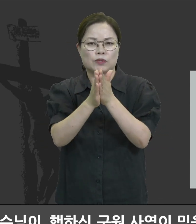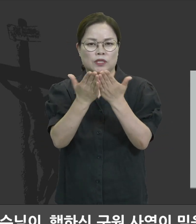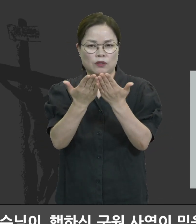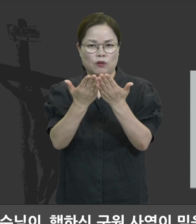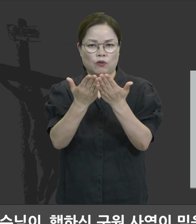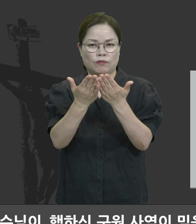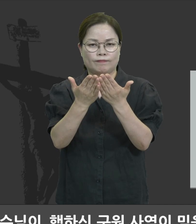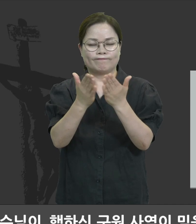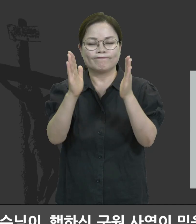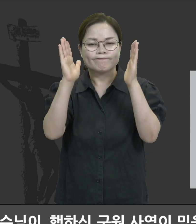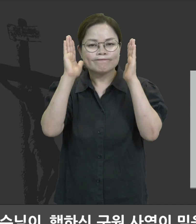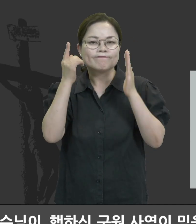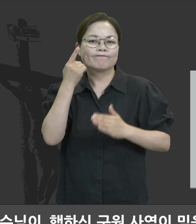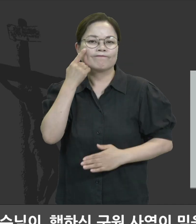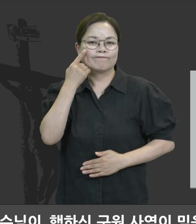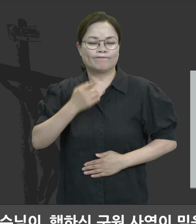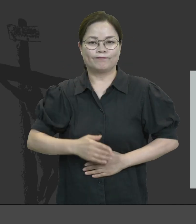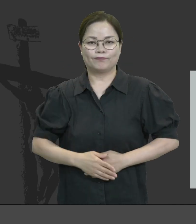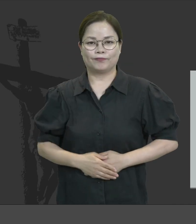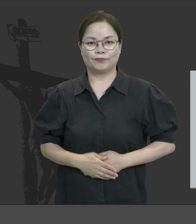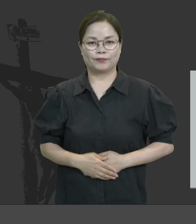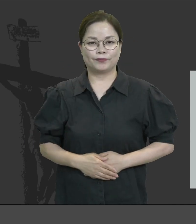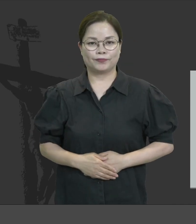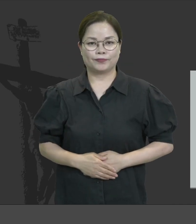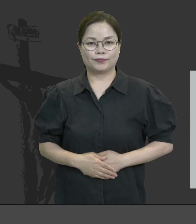통해 함께 알아보겠습니다.